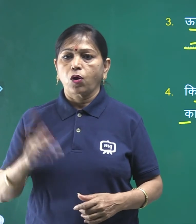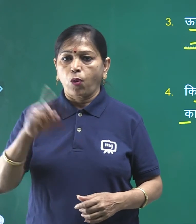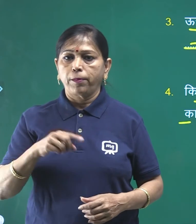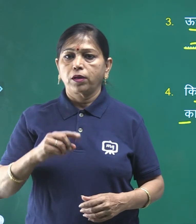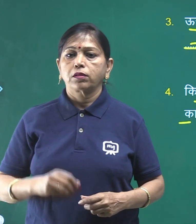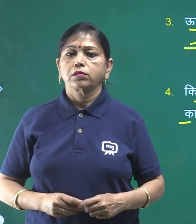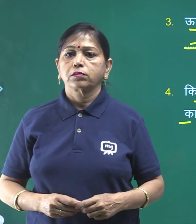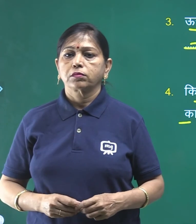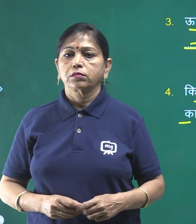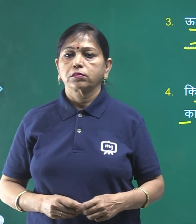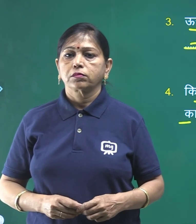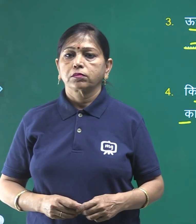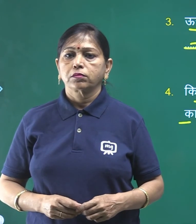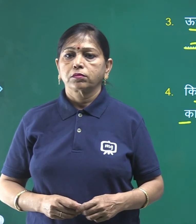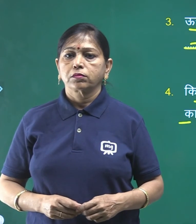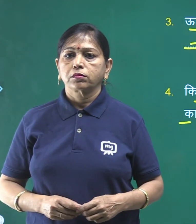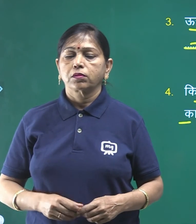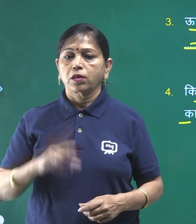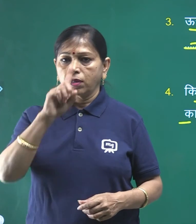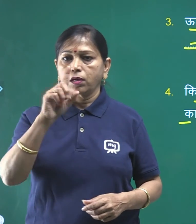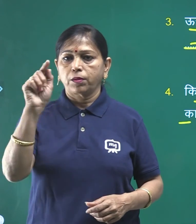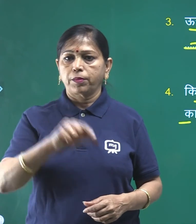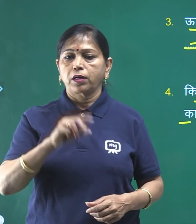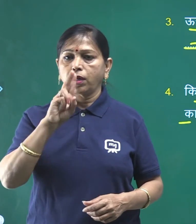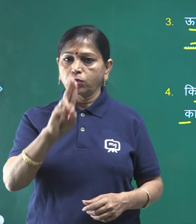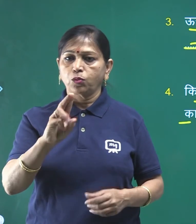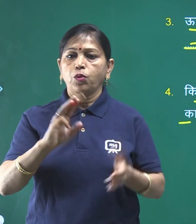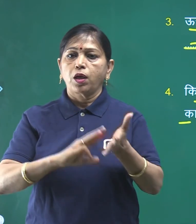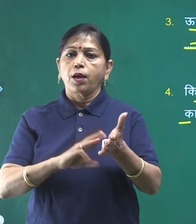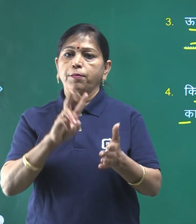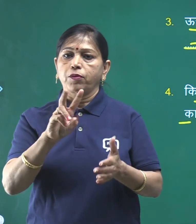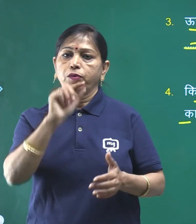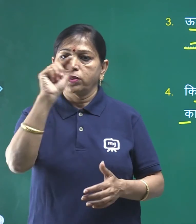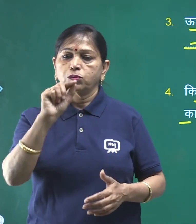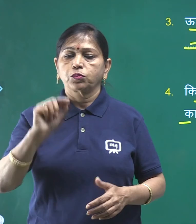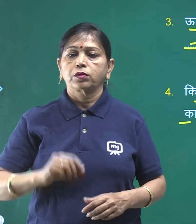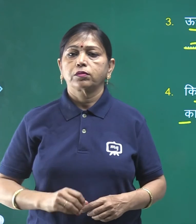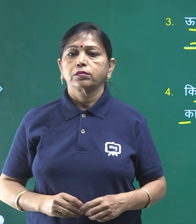ऑब्लिक 1/2 mv²,